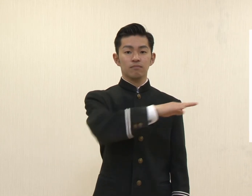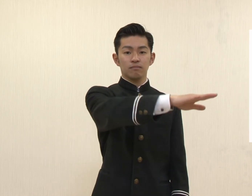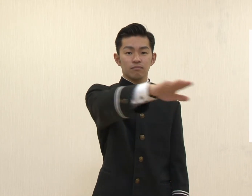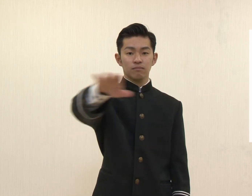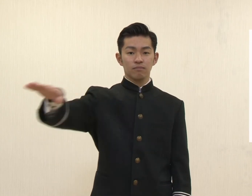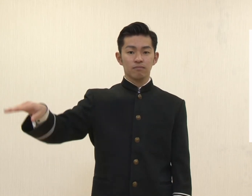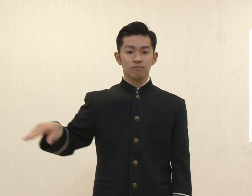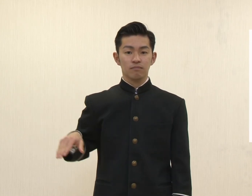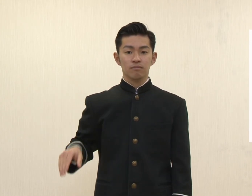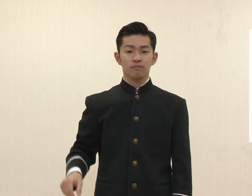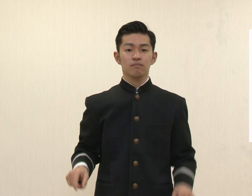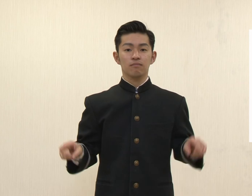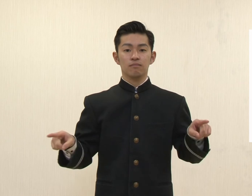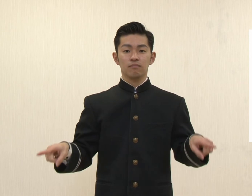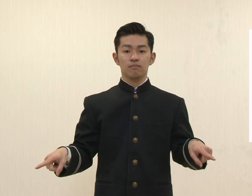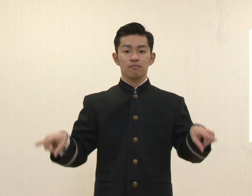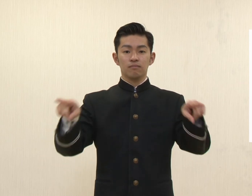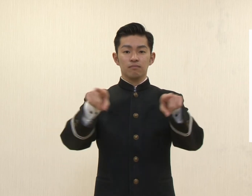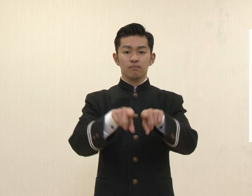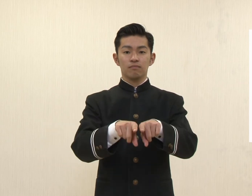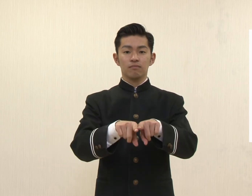皆さんもご一緒に